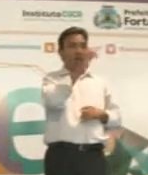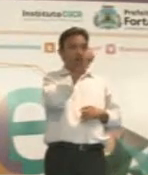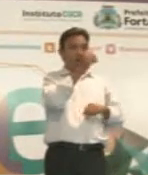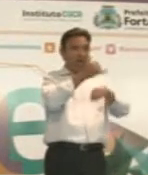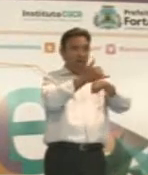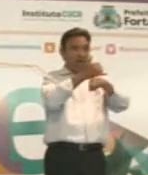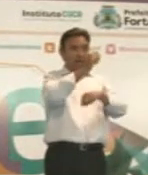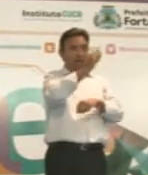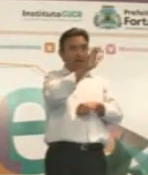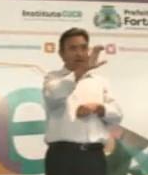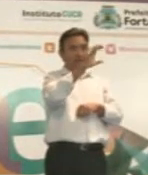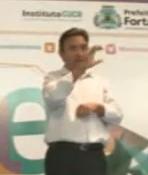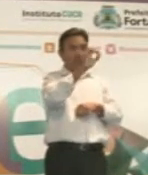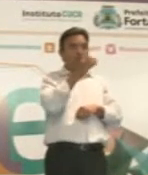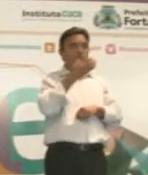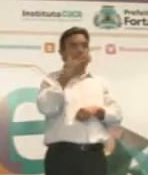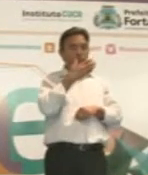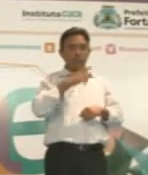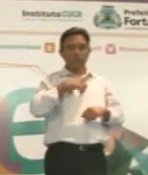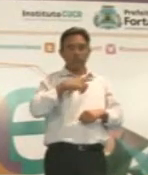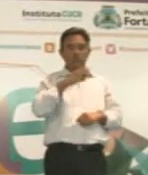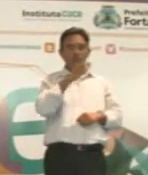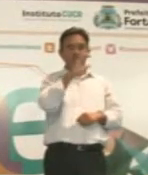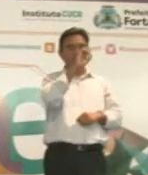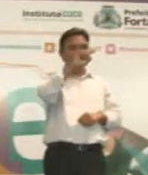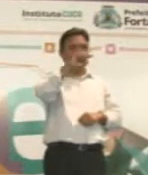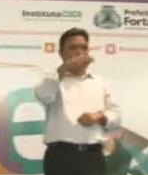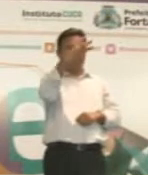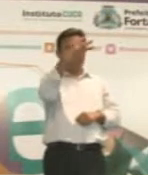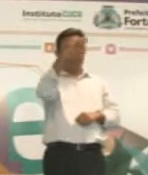0,3% de carbono e gás carbônico.